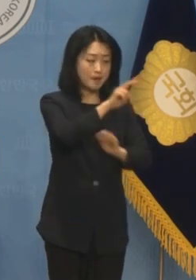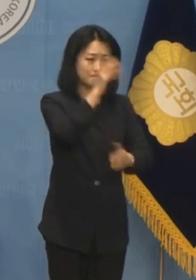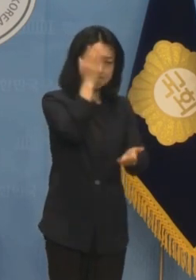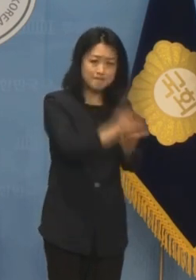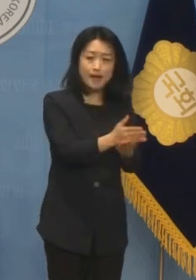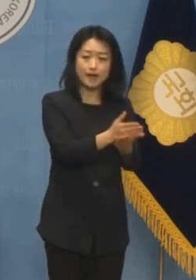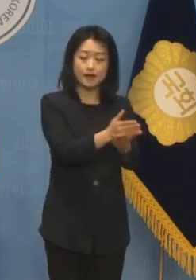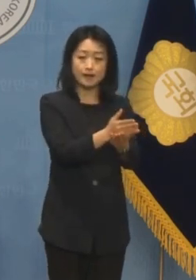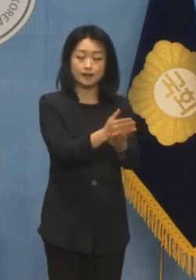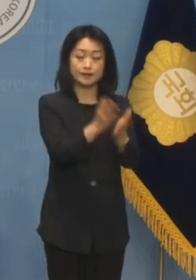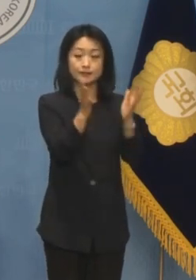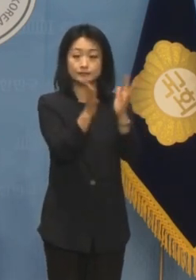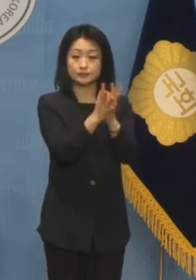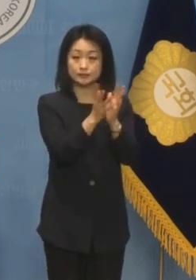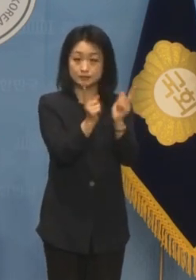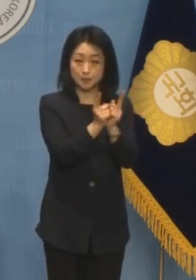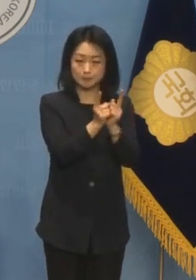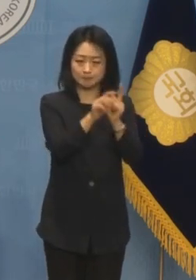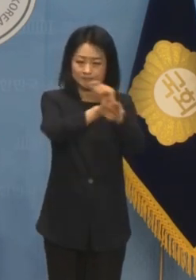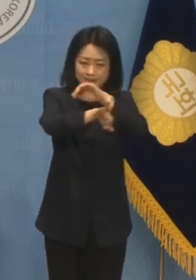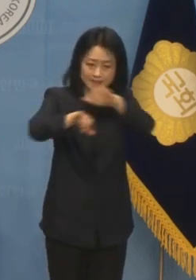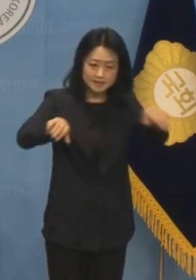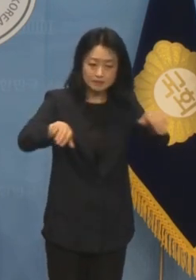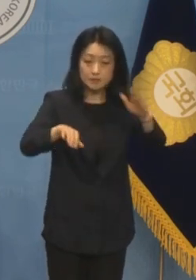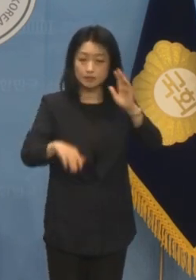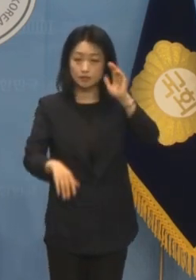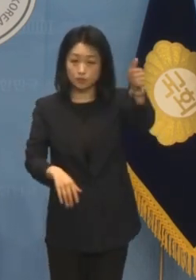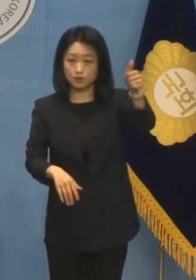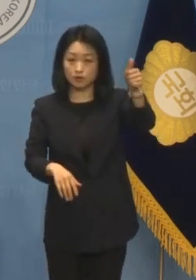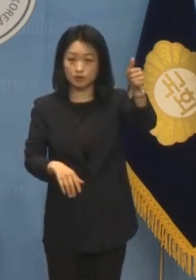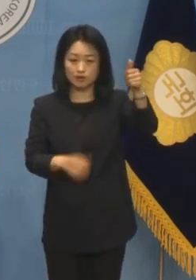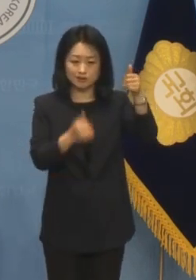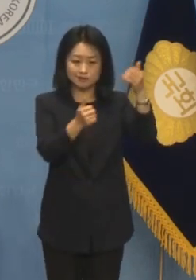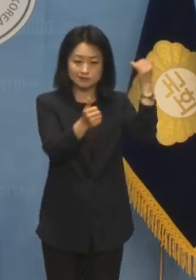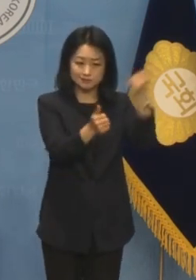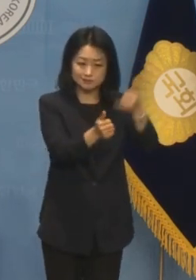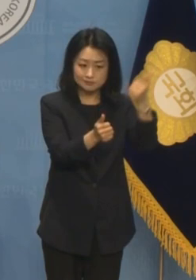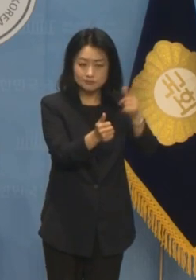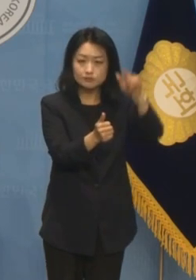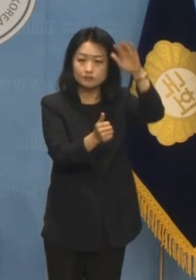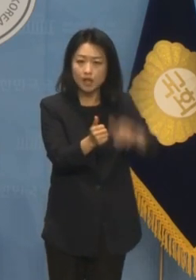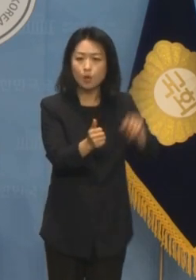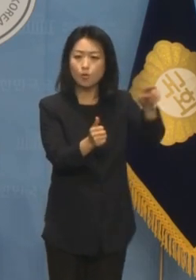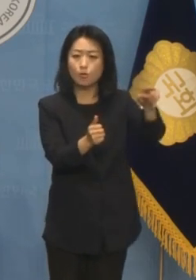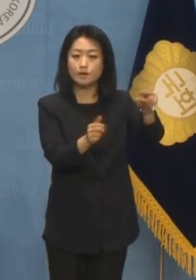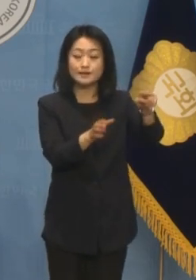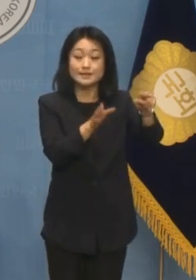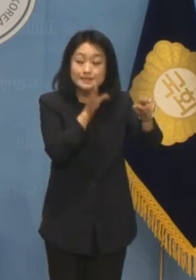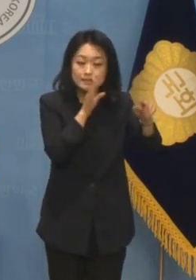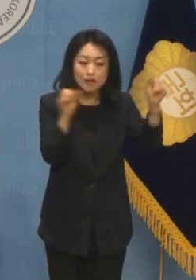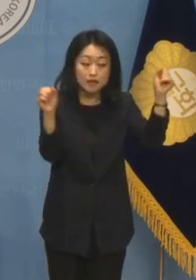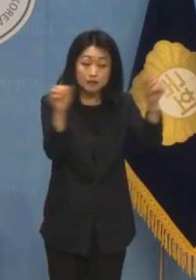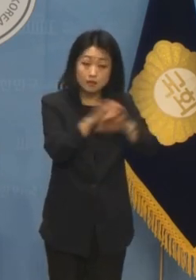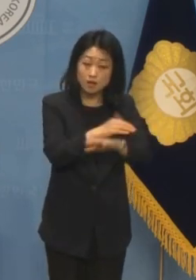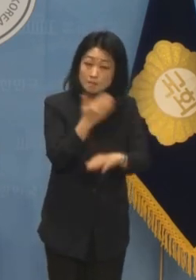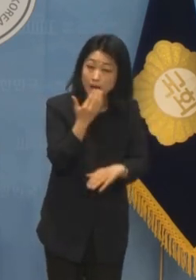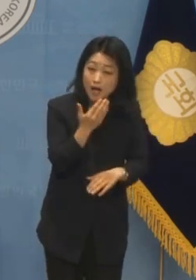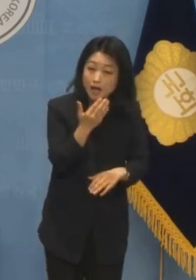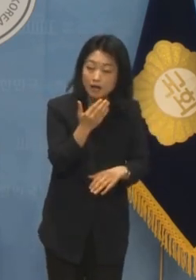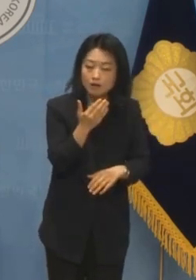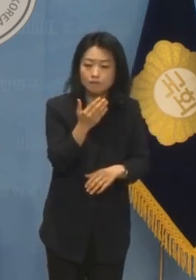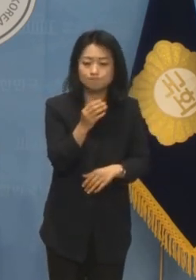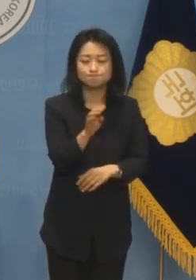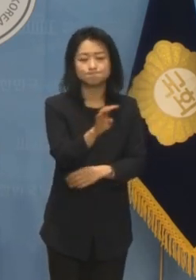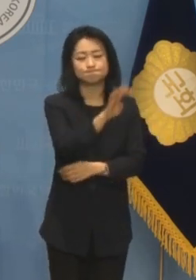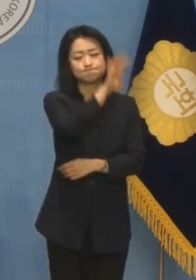대통령의 직접적인 개입 의혹에 대한 단서가 나오는 마당에 아직도 진실을 덮을 수 있을 것